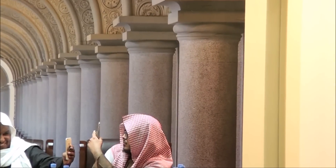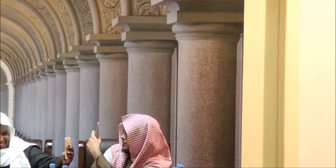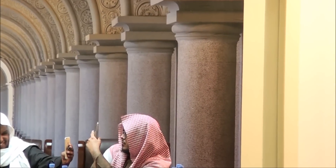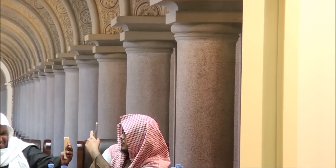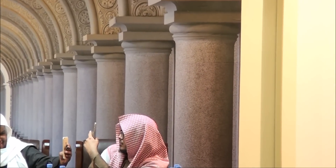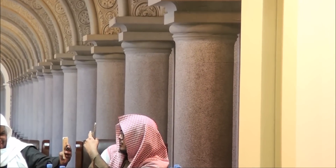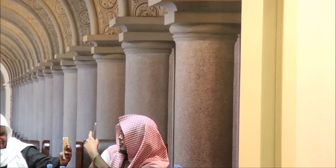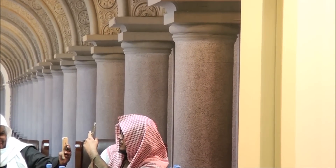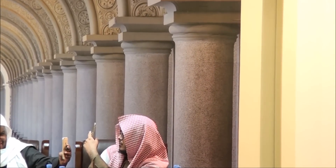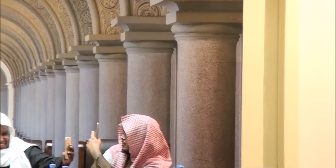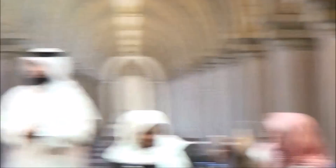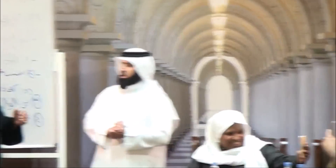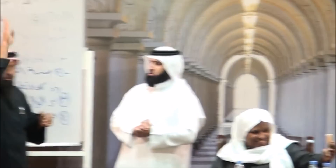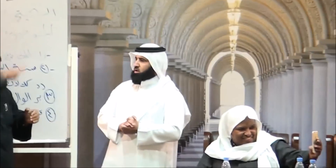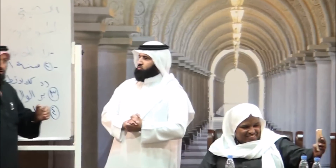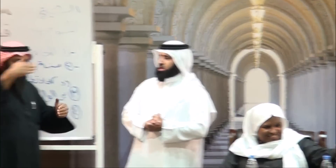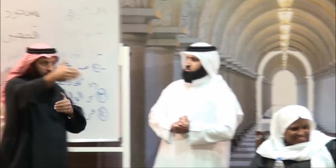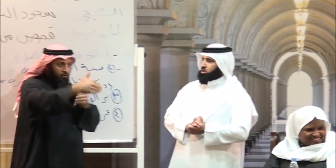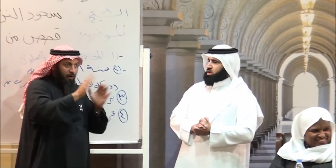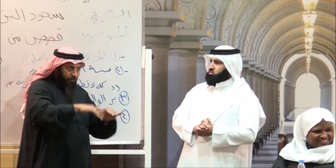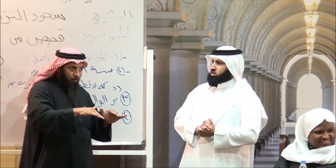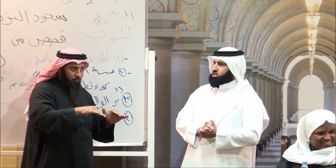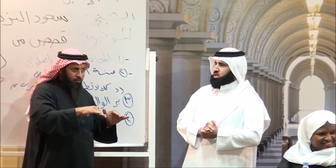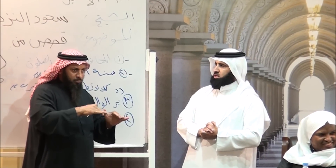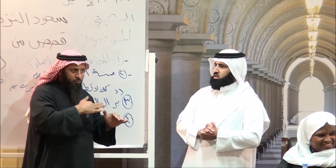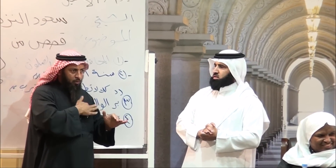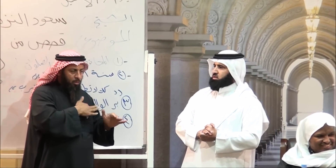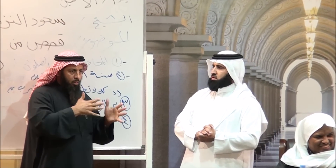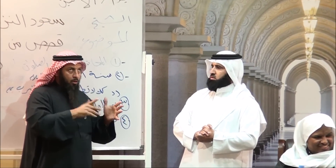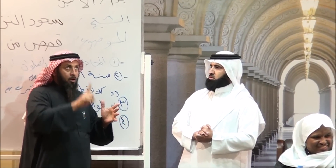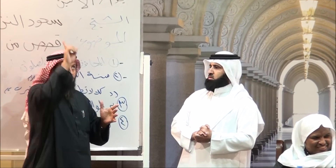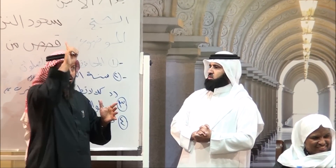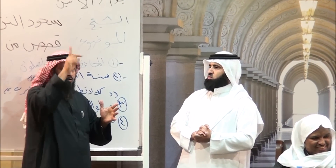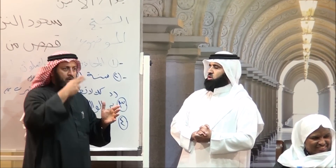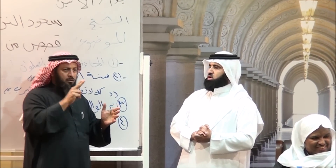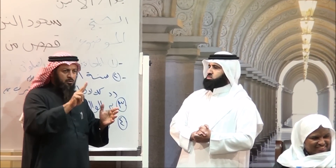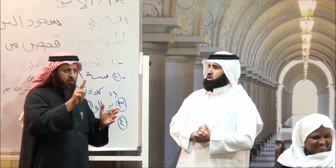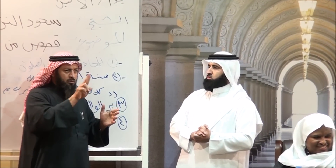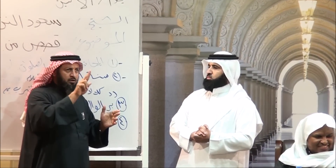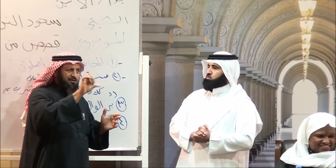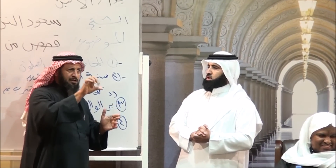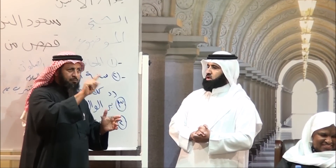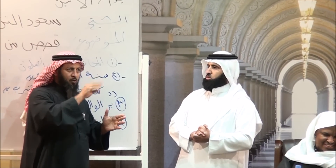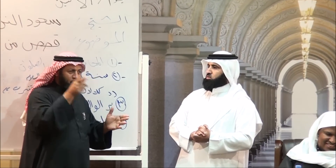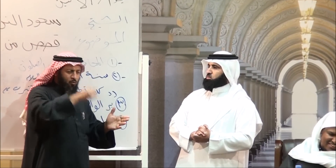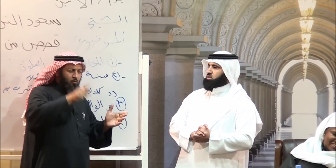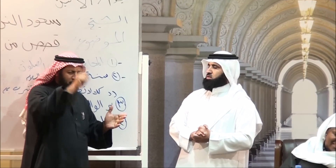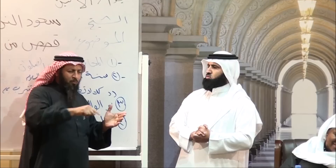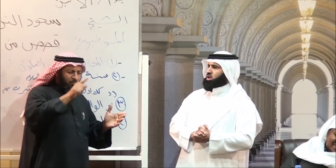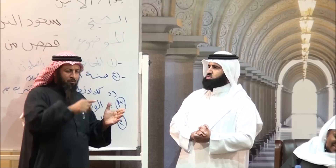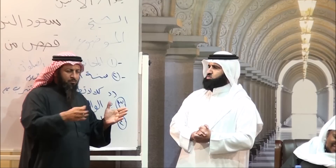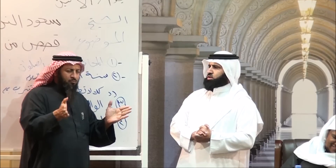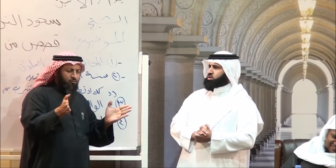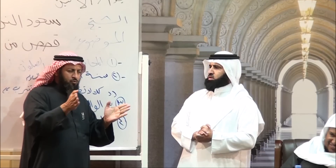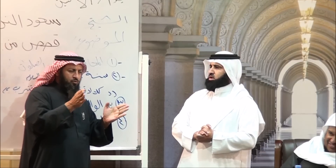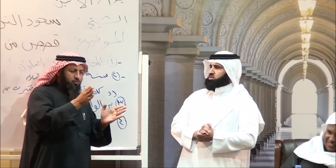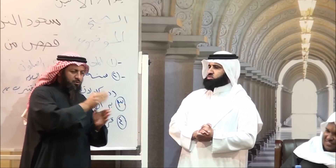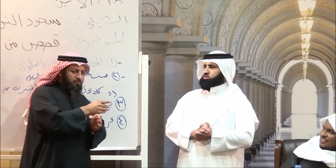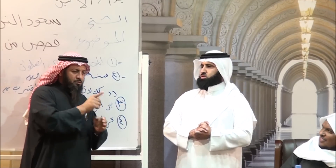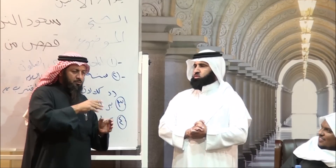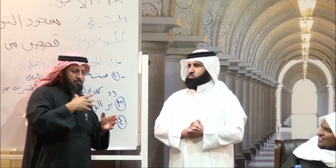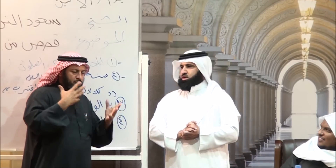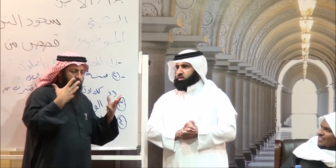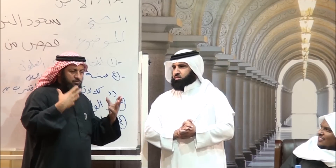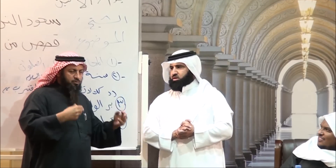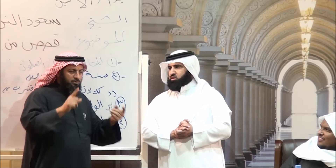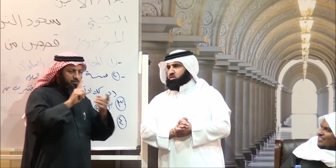مره ثانيه. اذكر قلت عنك قرات ولا شيء؟ ولازم تخاف من ربك العالمين، ما تدري لازم تكرر قراءه